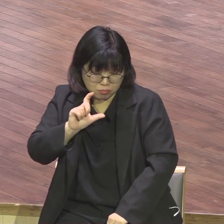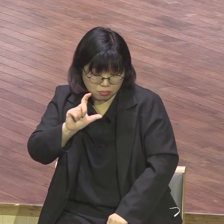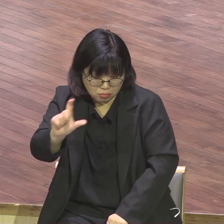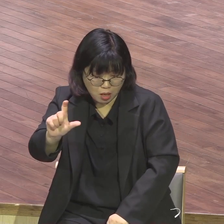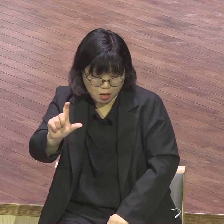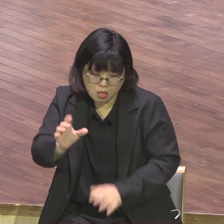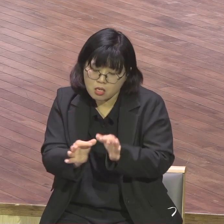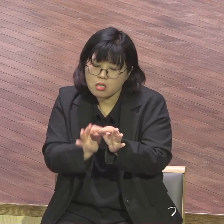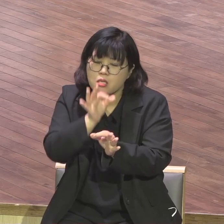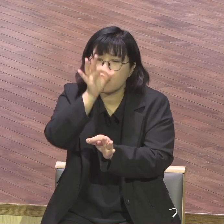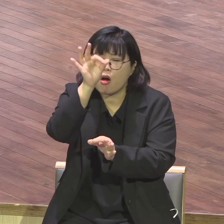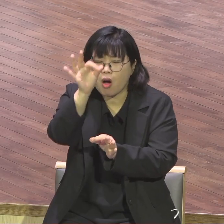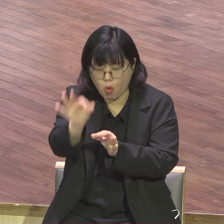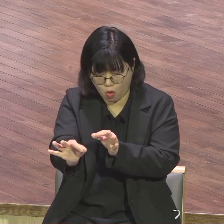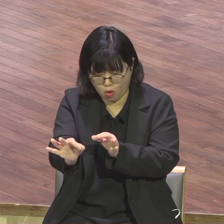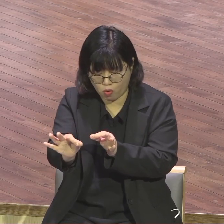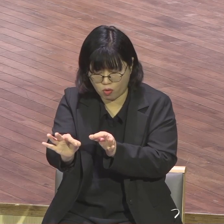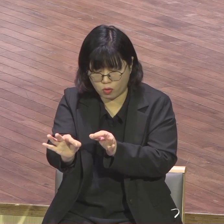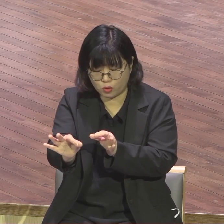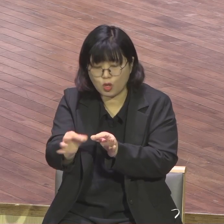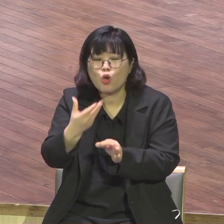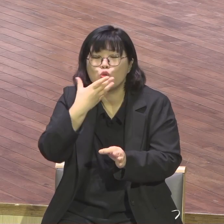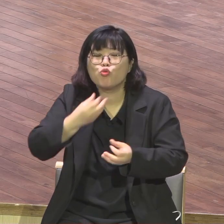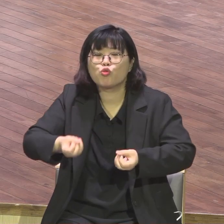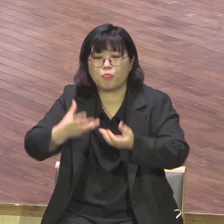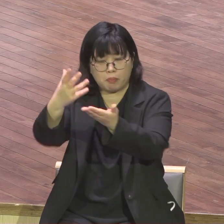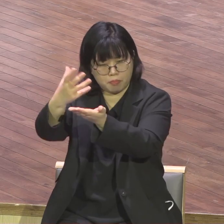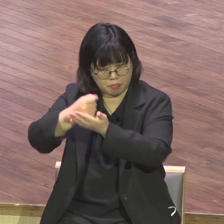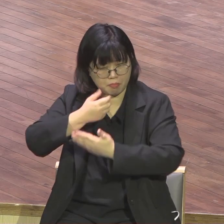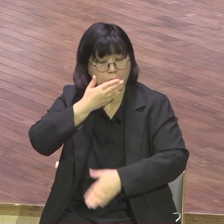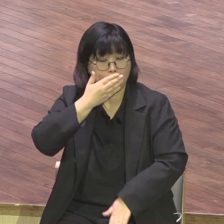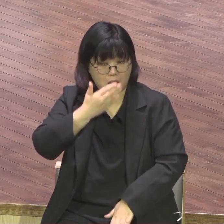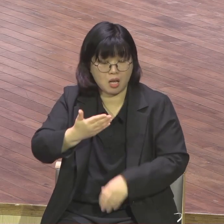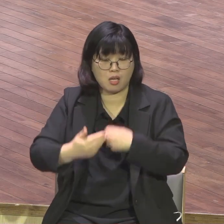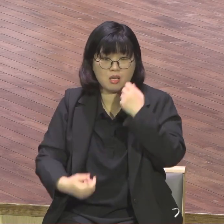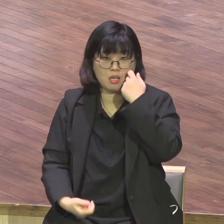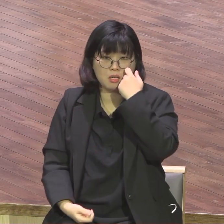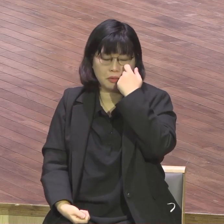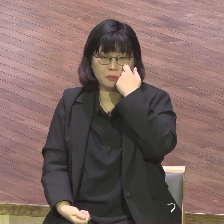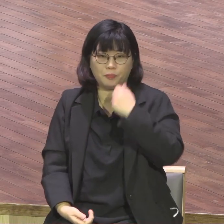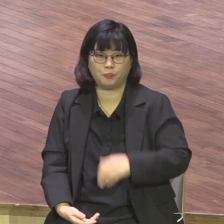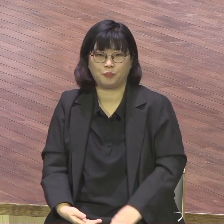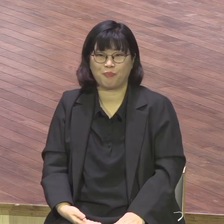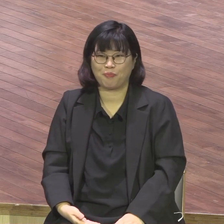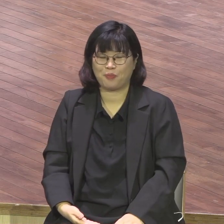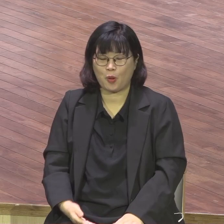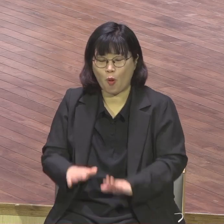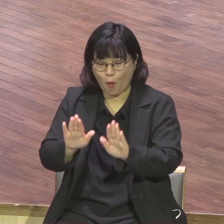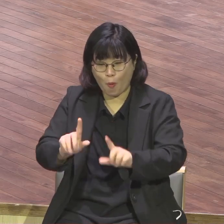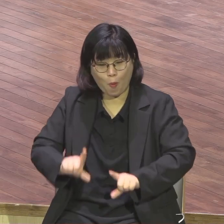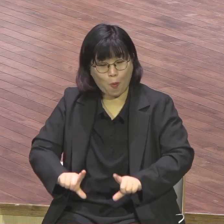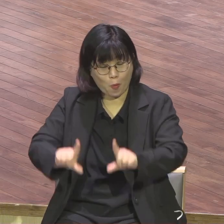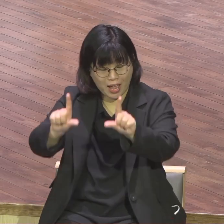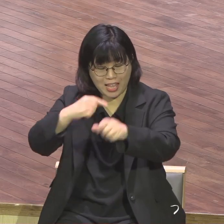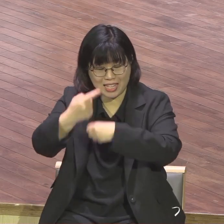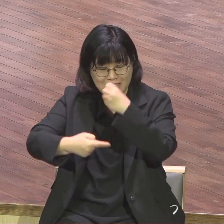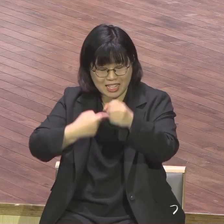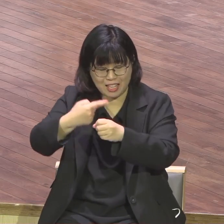다릅니다. 삶의 내용이 달라요. 2023년 하나님께서 우리에게 만국을 기업으로 얻게